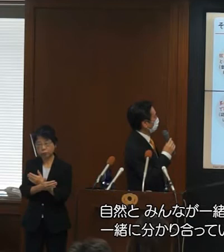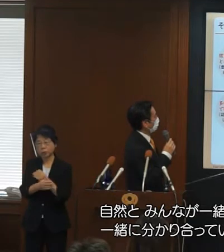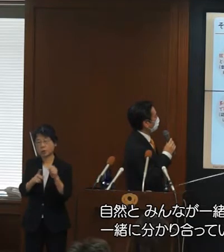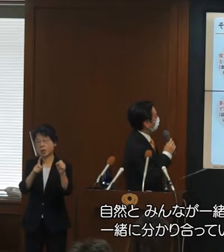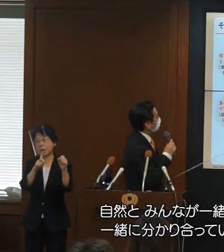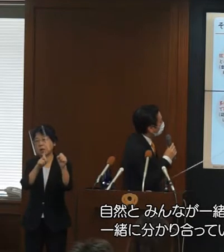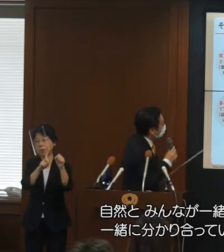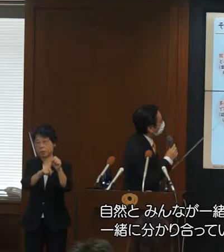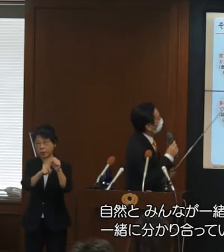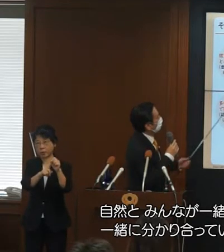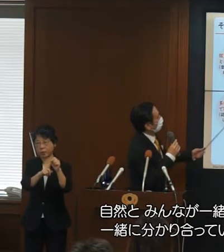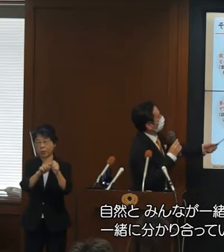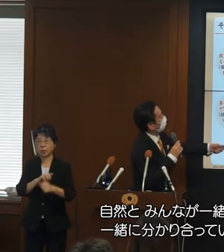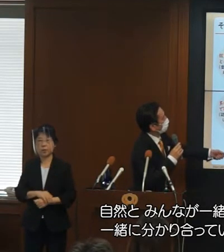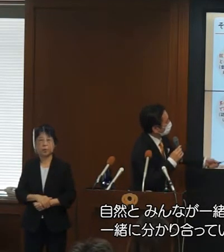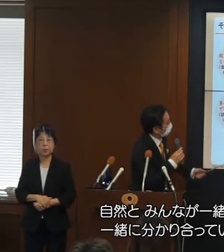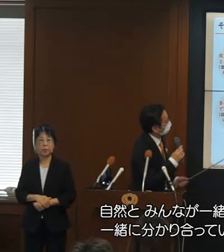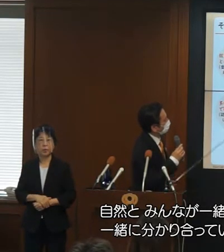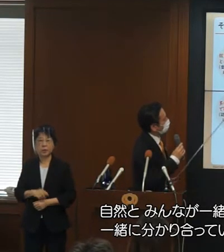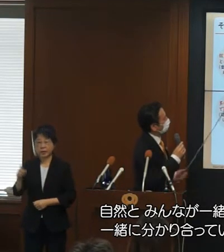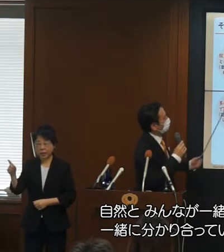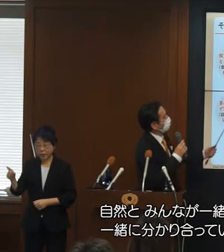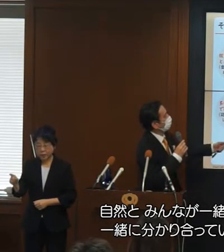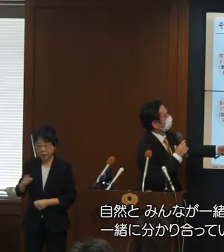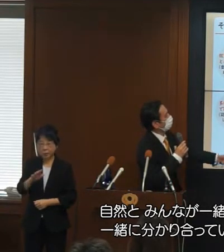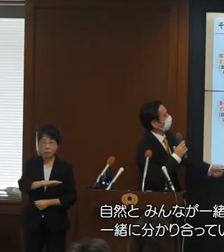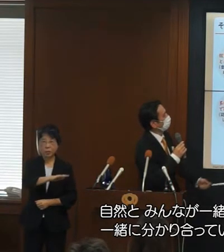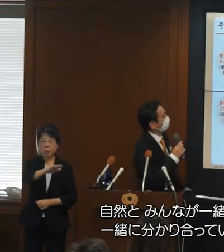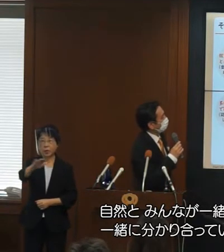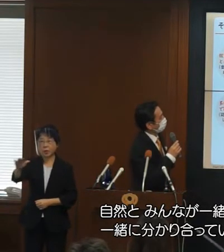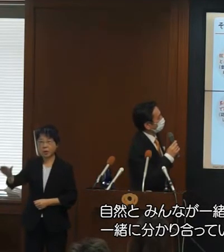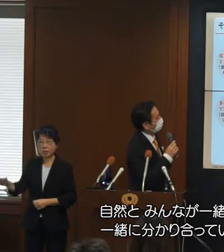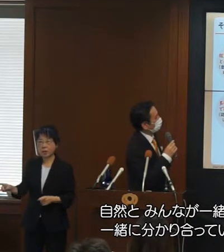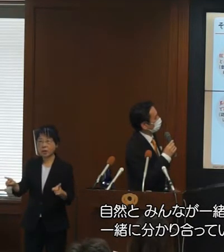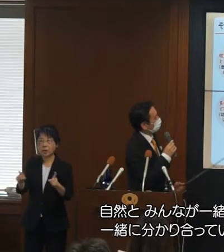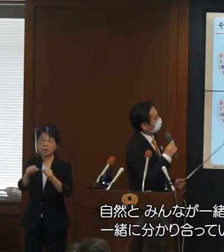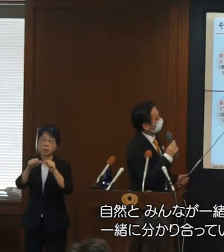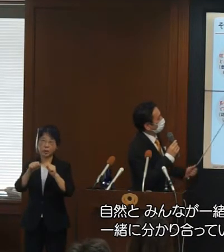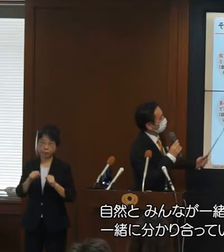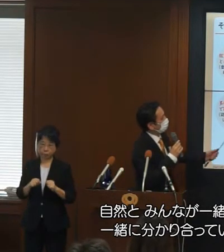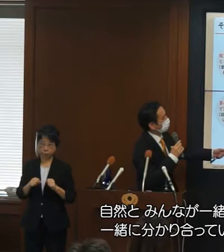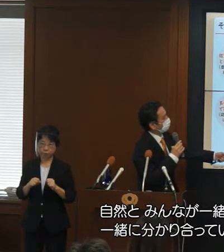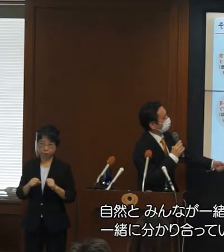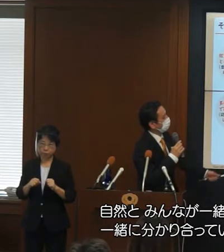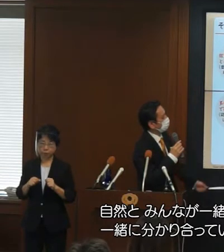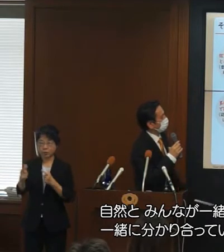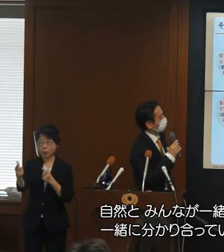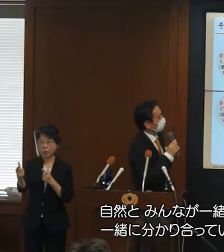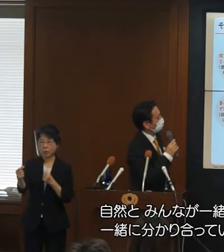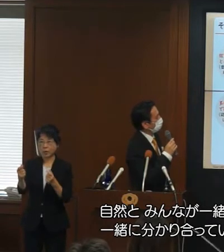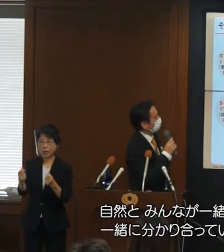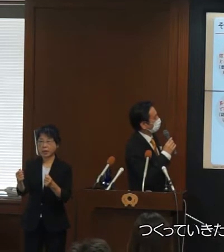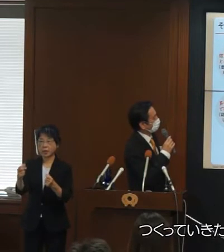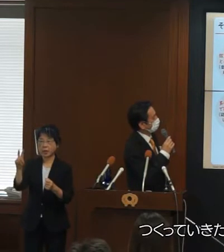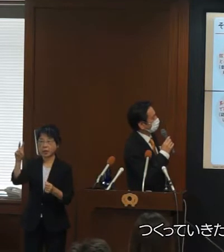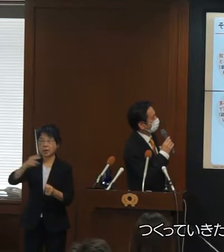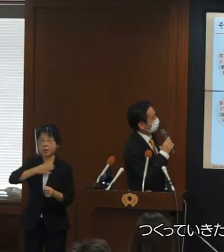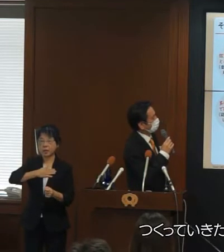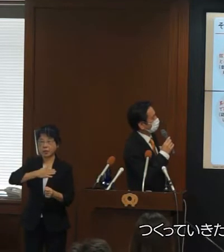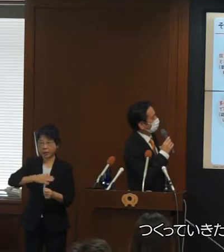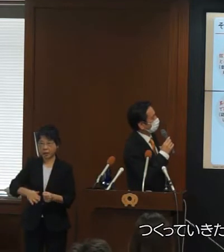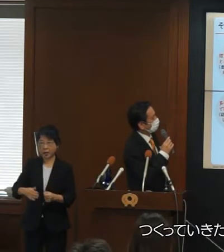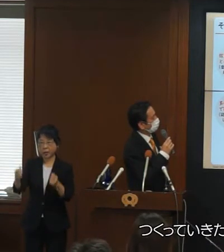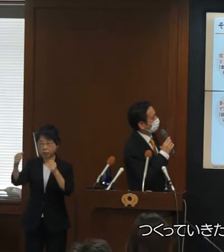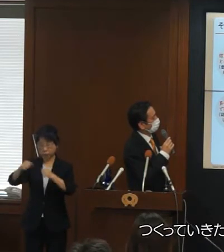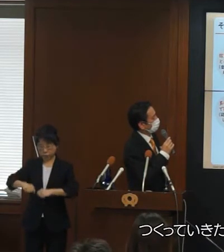ので、自然とみんなが一緒にいる、で一緒に分かり合っているっていう風な雰囲気を作ってい